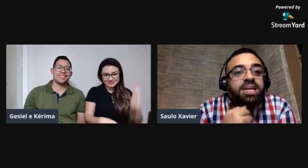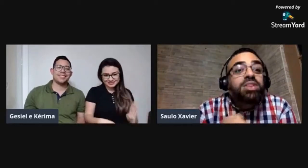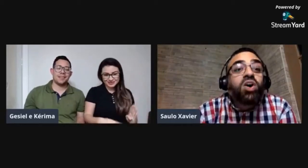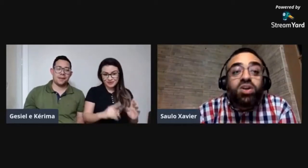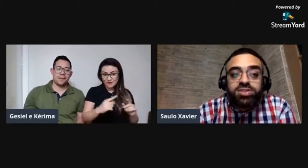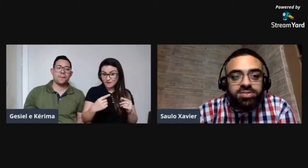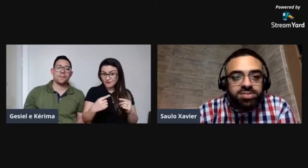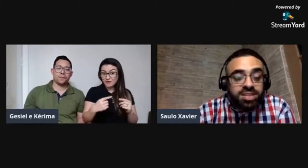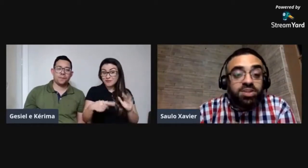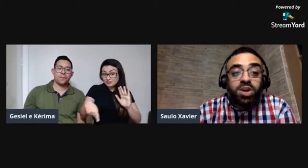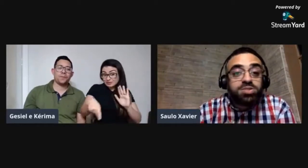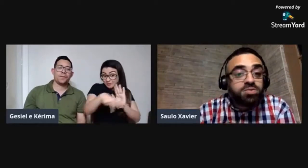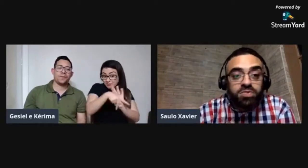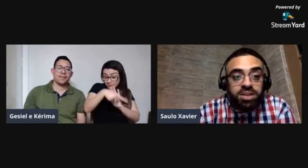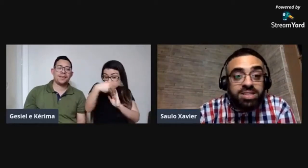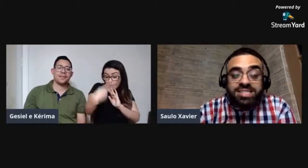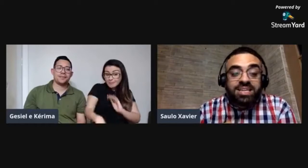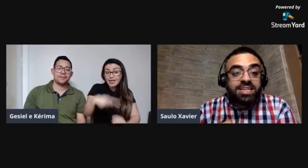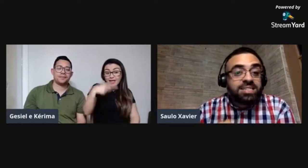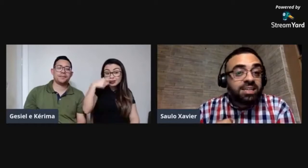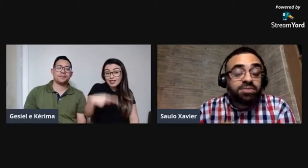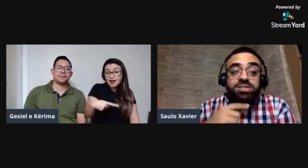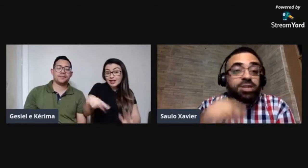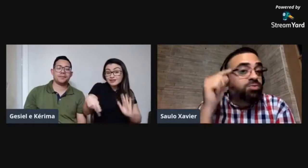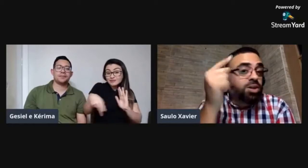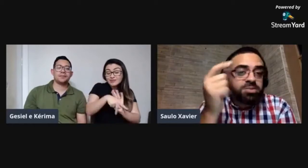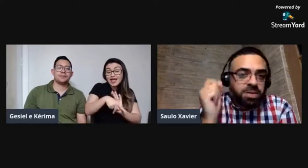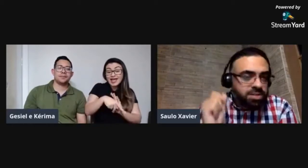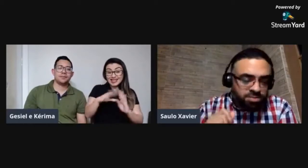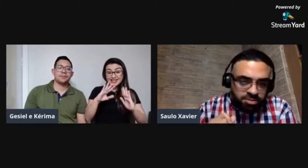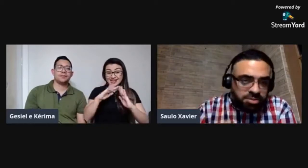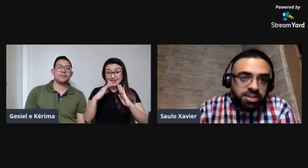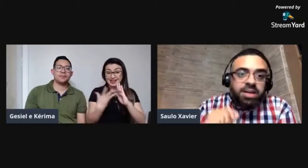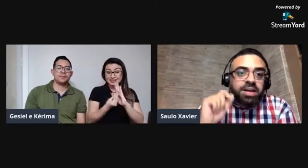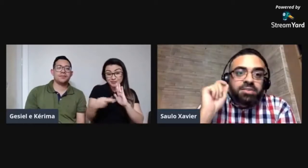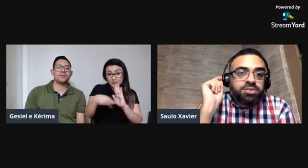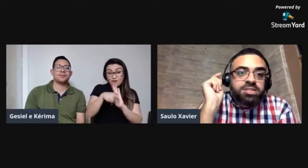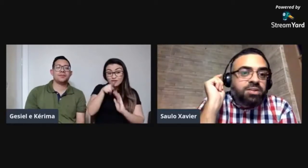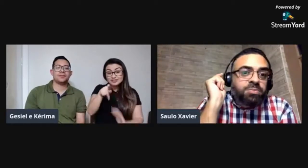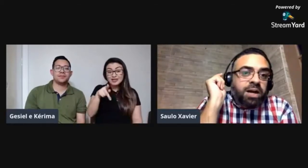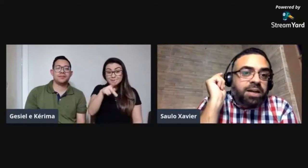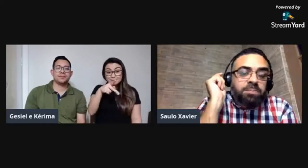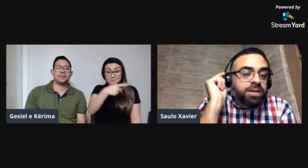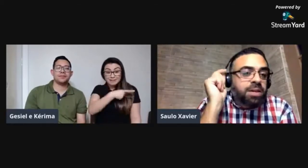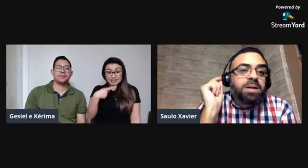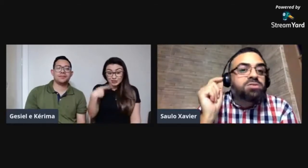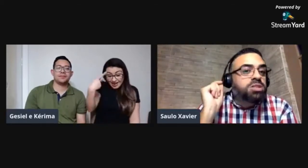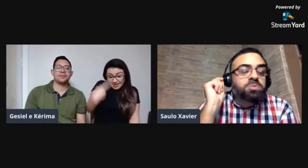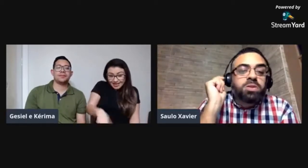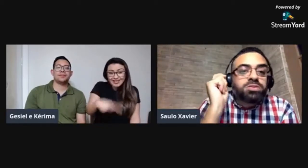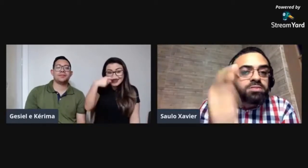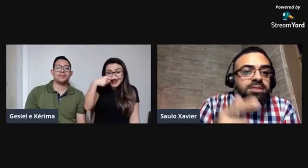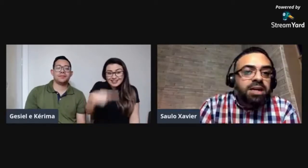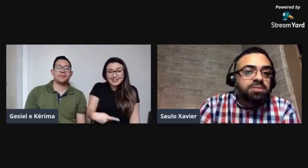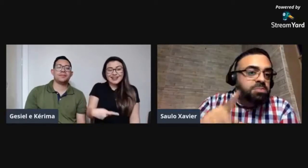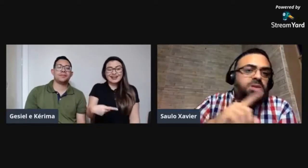Mas você é nosso filho, essa igreja é aqui, você é o nosso pastor, você é aquele pastor que a gente pode contar, você pode